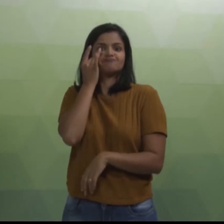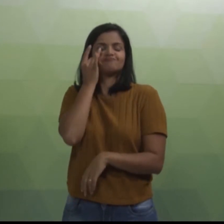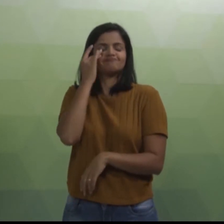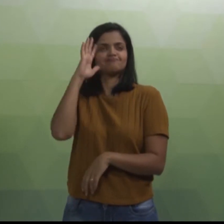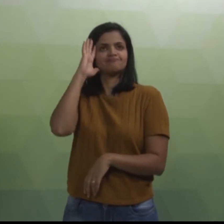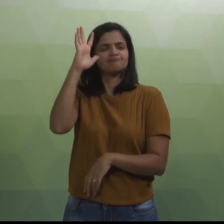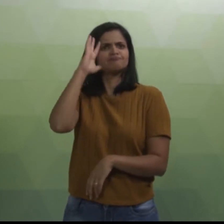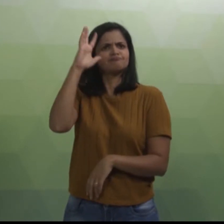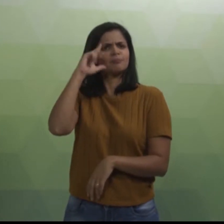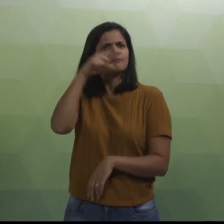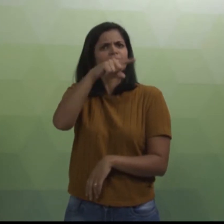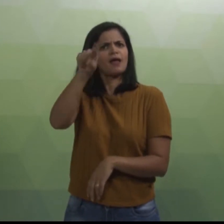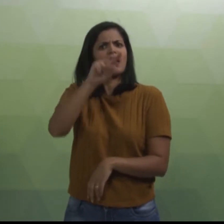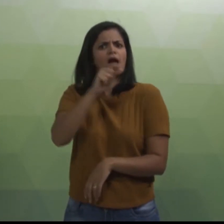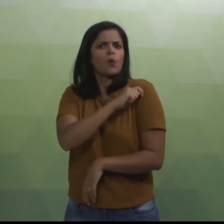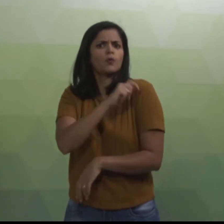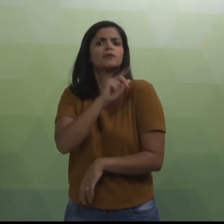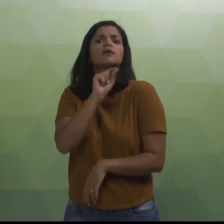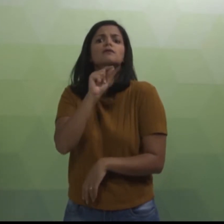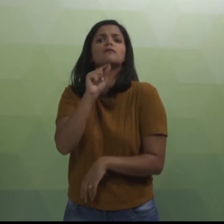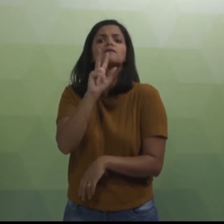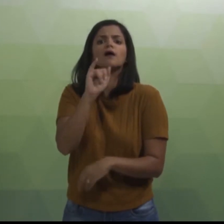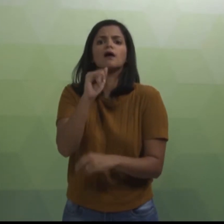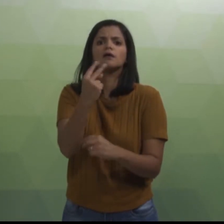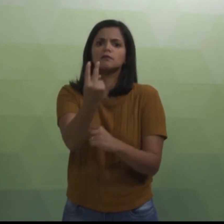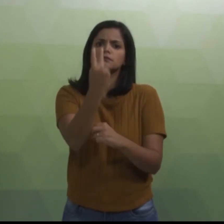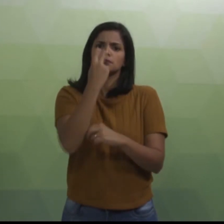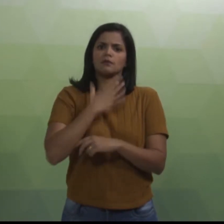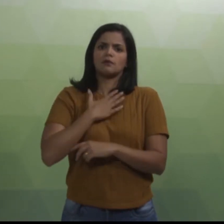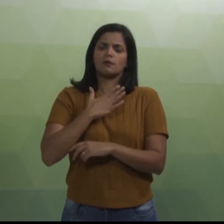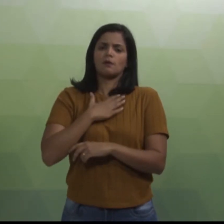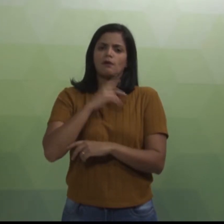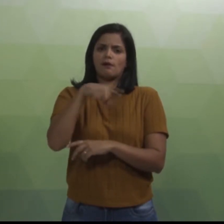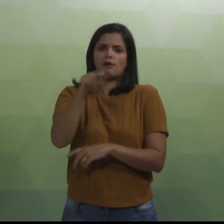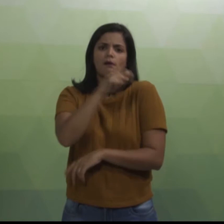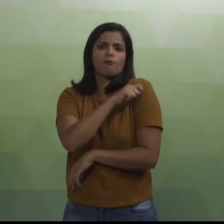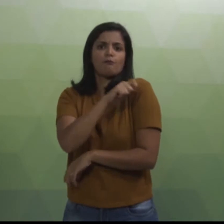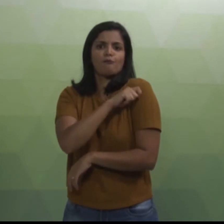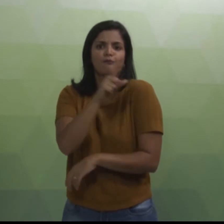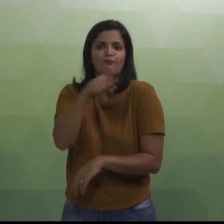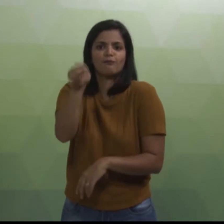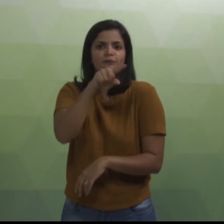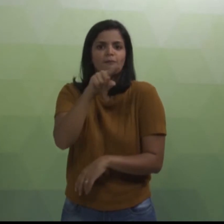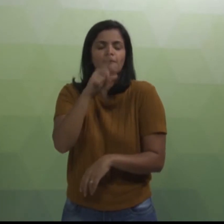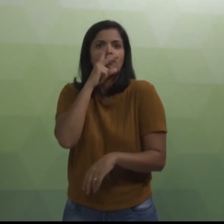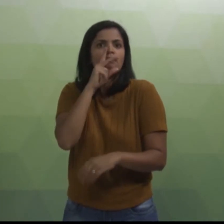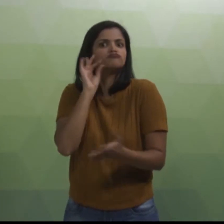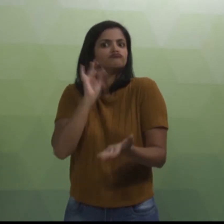Então, vocês, alunos, estão à minha frente. Eu imagino vocês presentes.